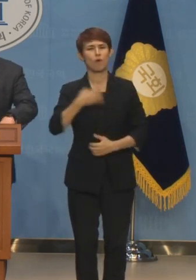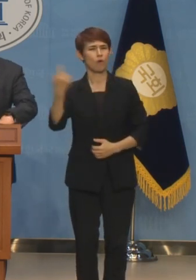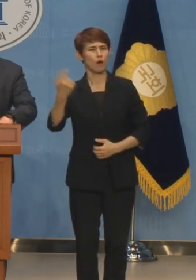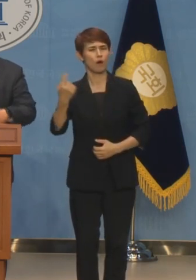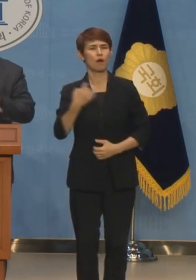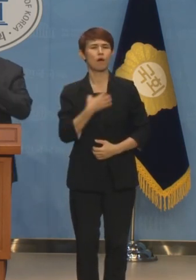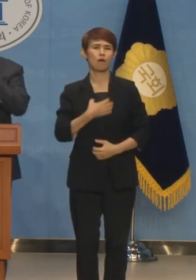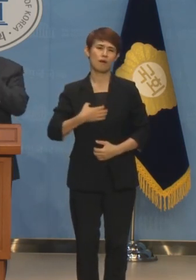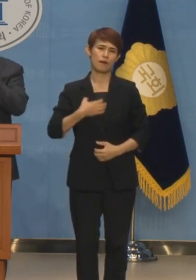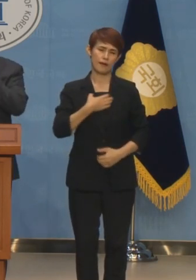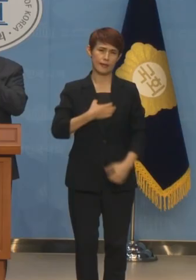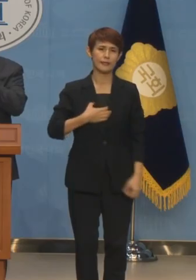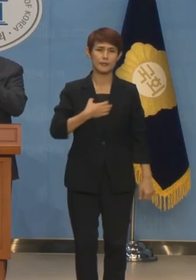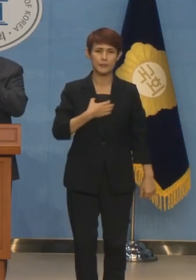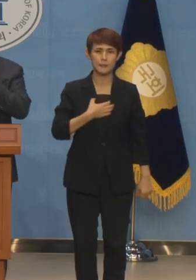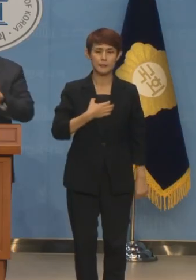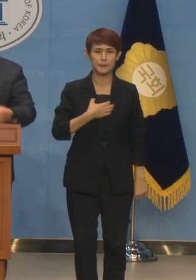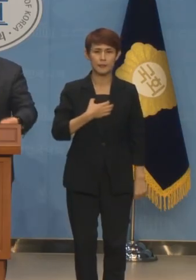상황입니다.